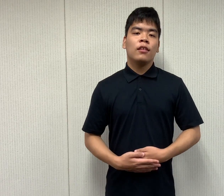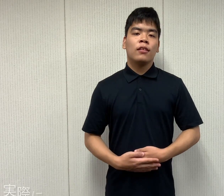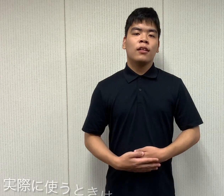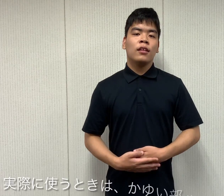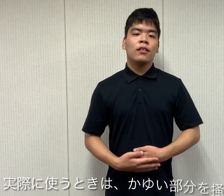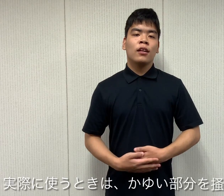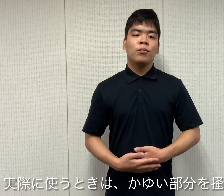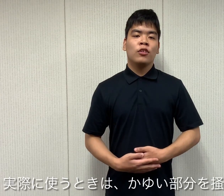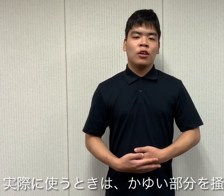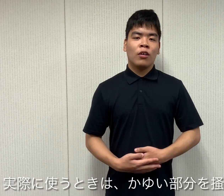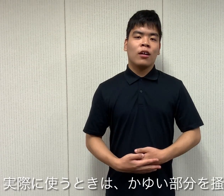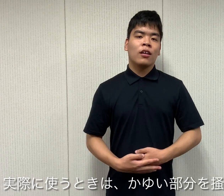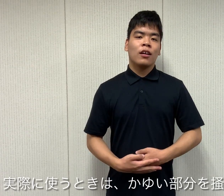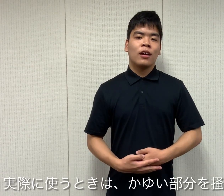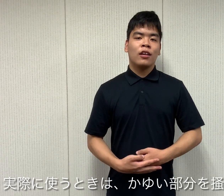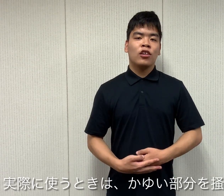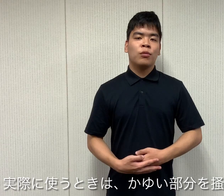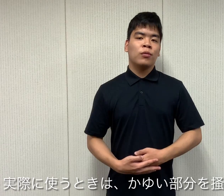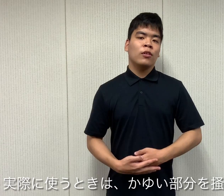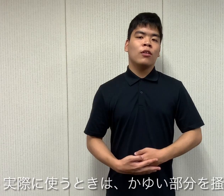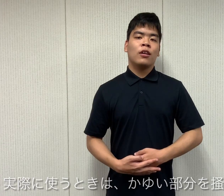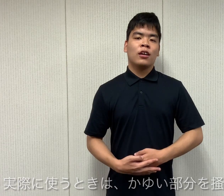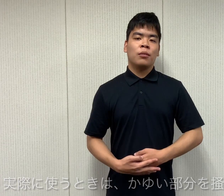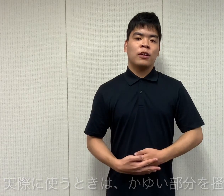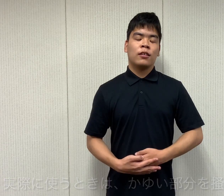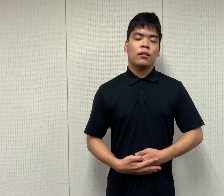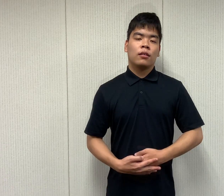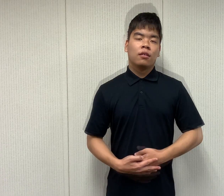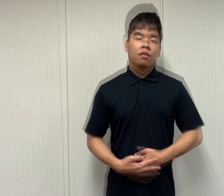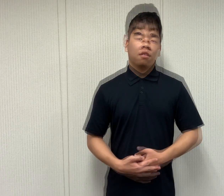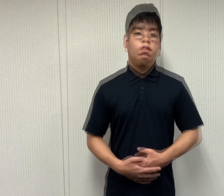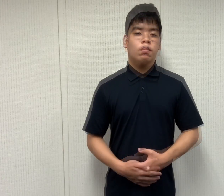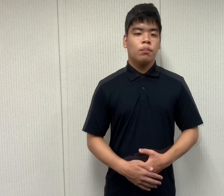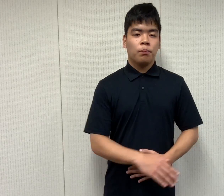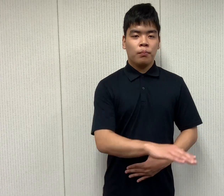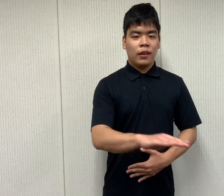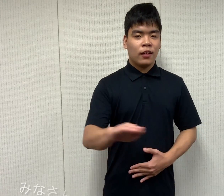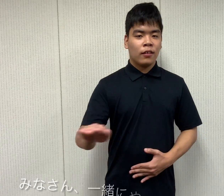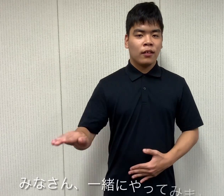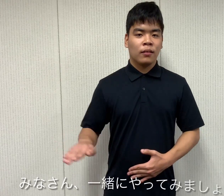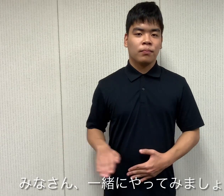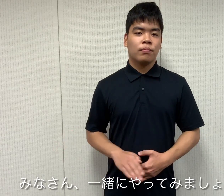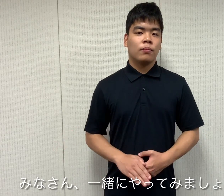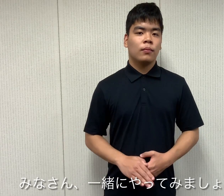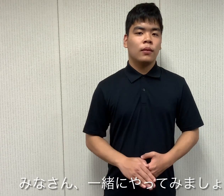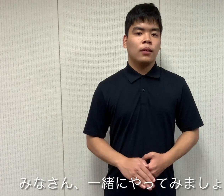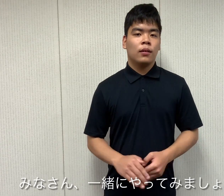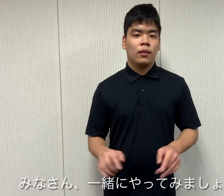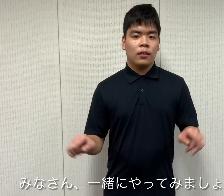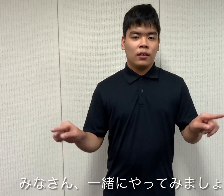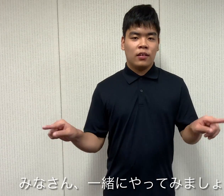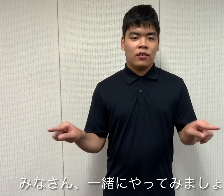際に使うときはかゆい部分を書きます。皆さん一緒